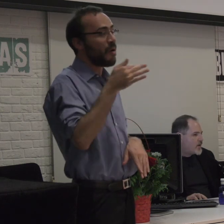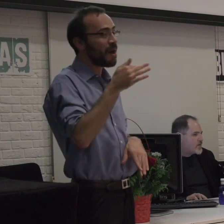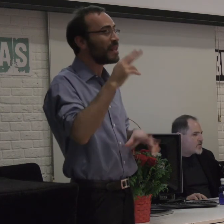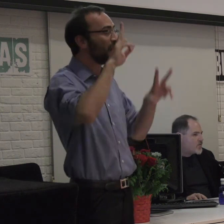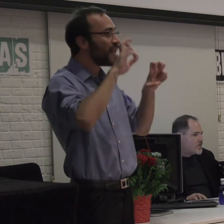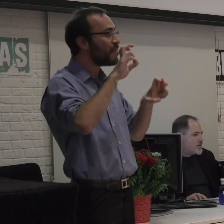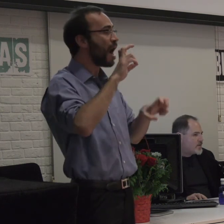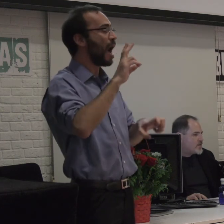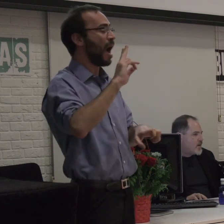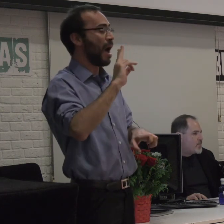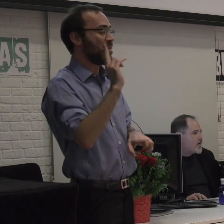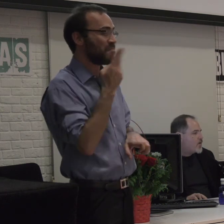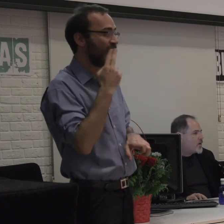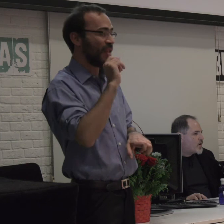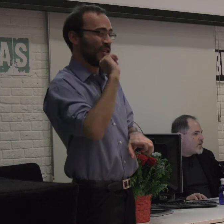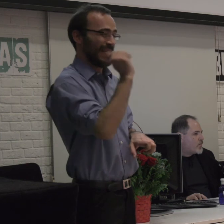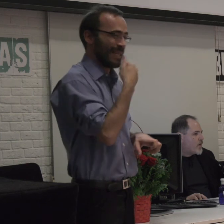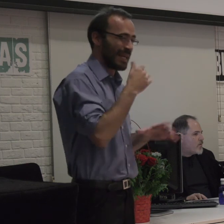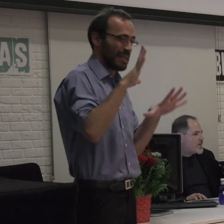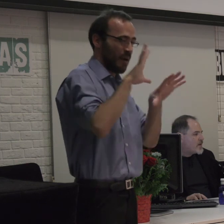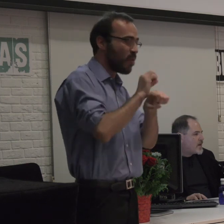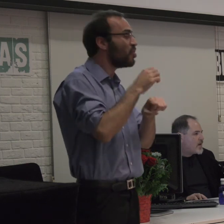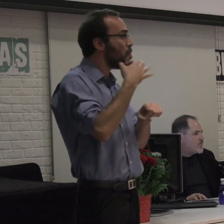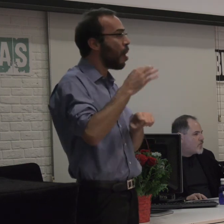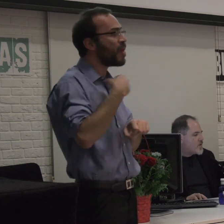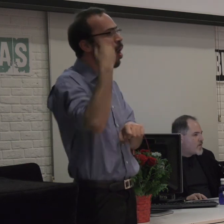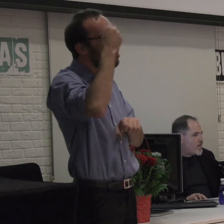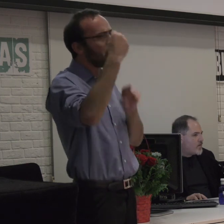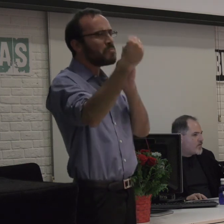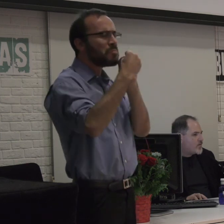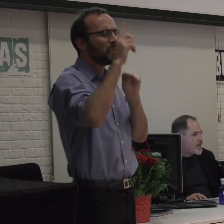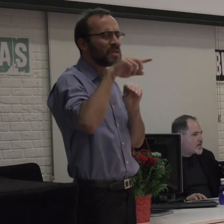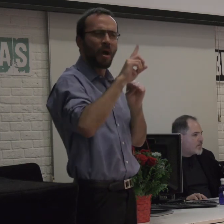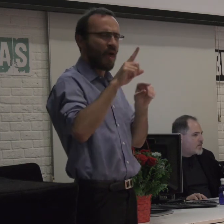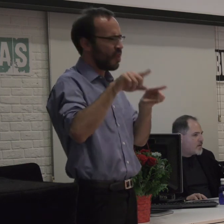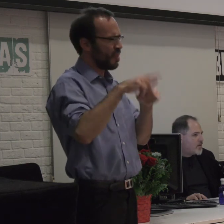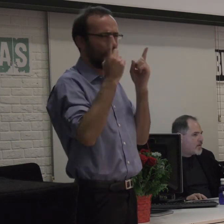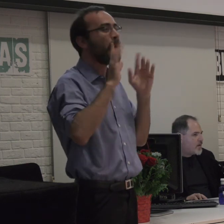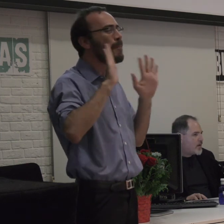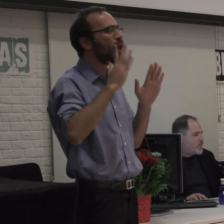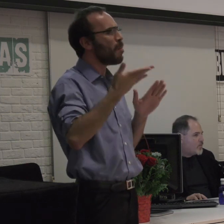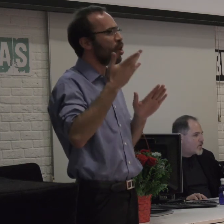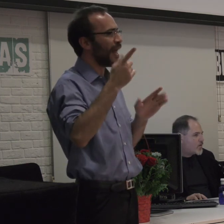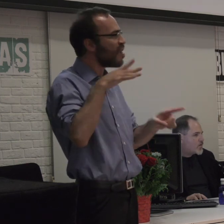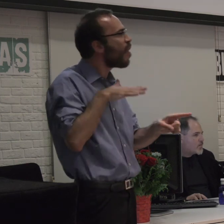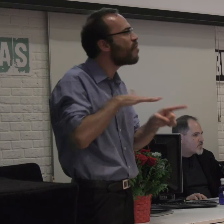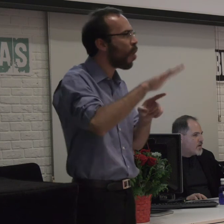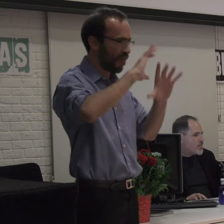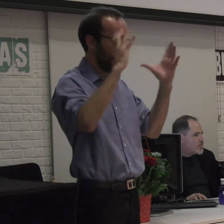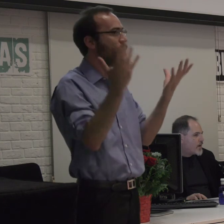esotéricas, ocultistas, pero lo que no cabe ninguna duda es que han influenciado directamente el mundo que conocemos. Para